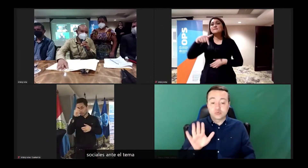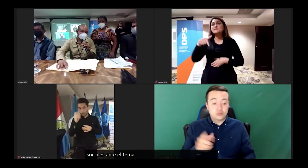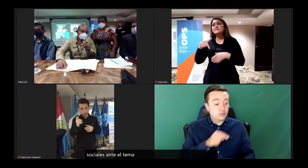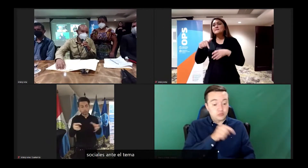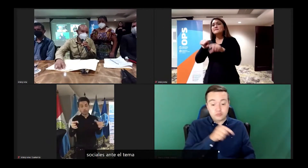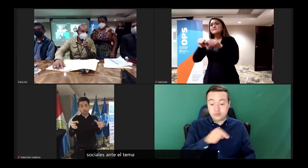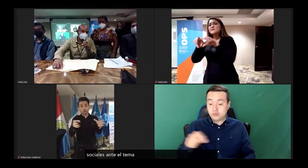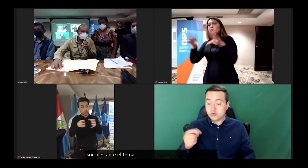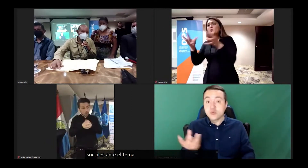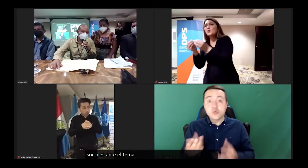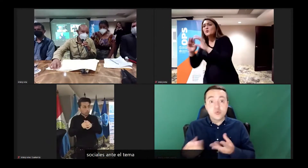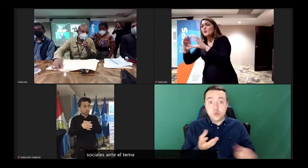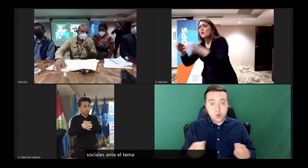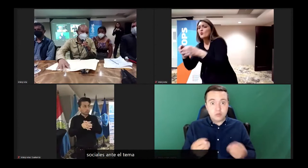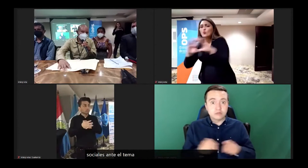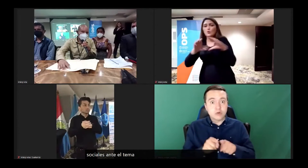personas subrepresentadas